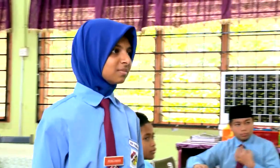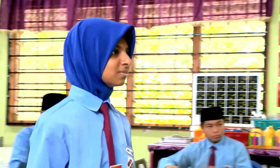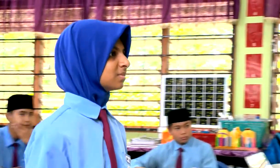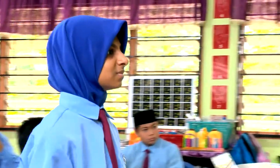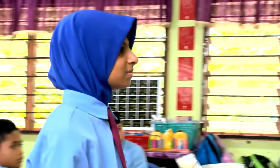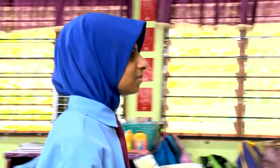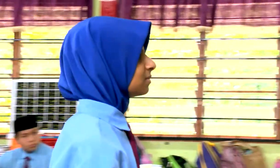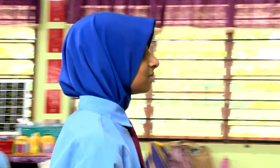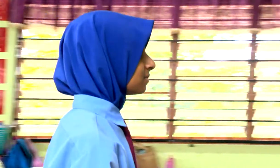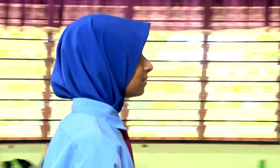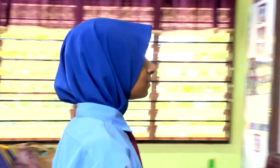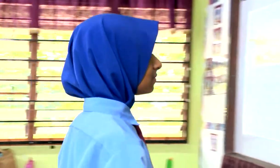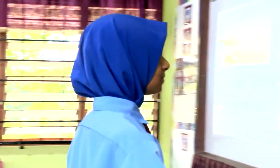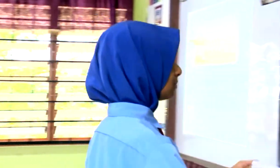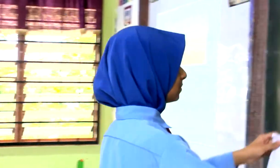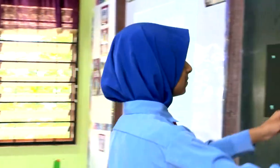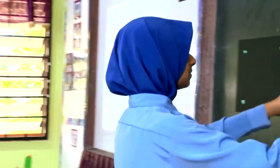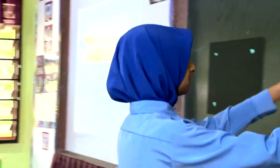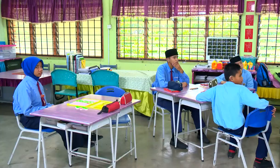Ya, lekatkan sini.